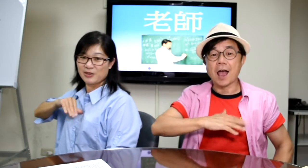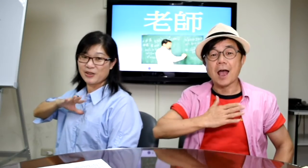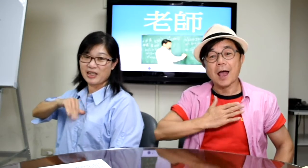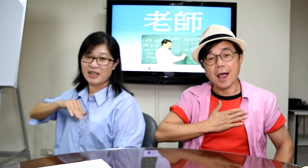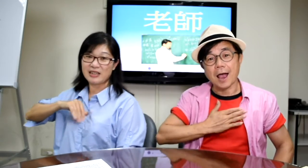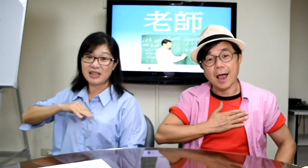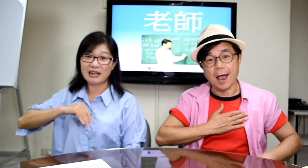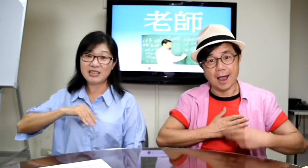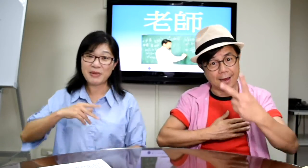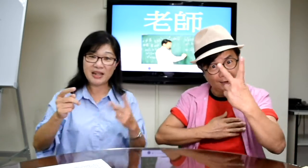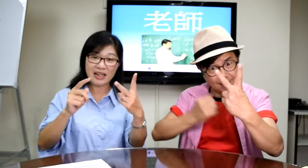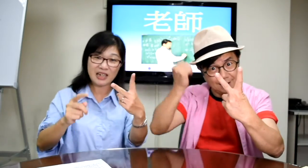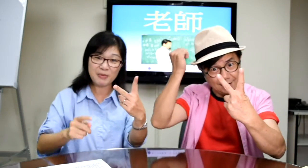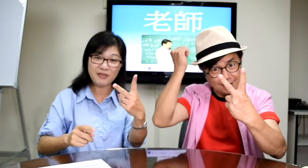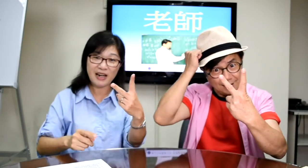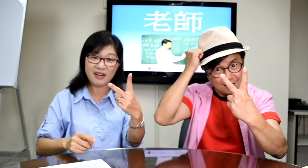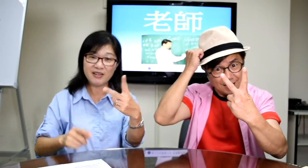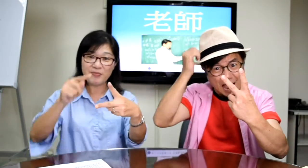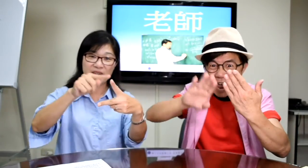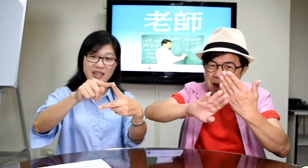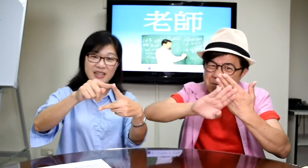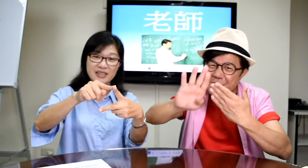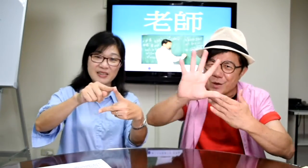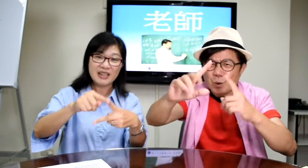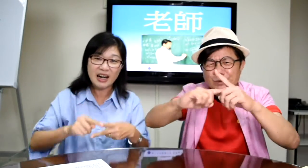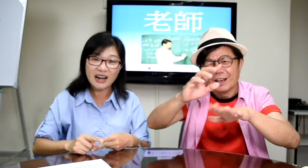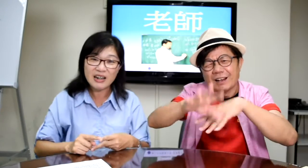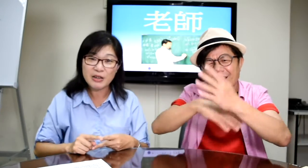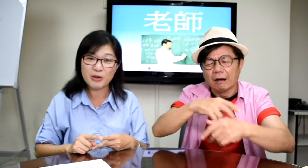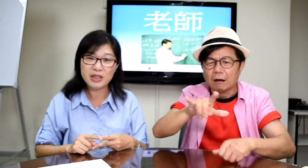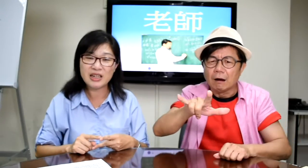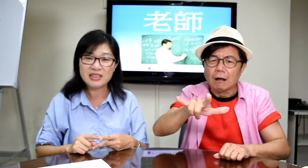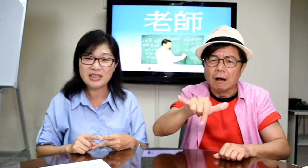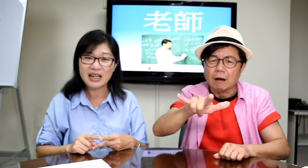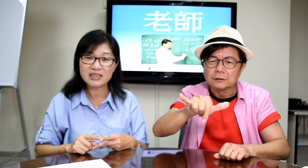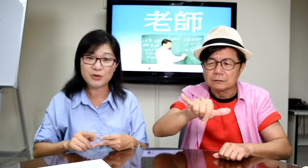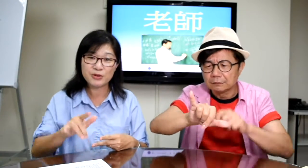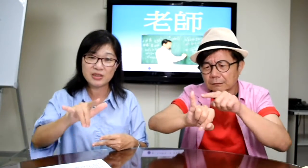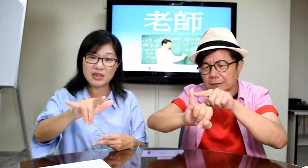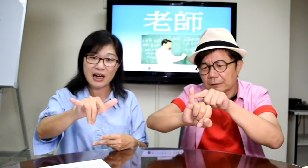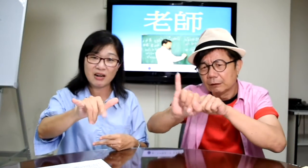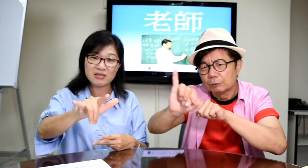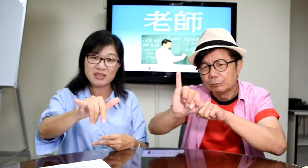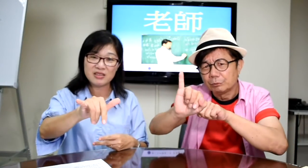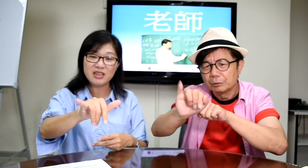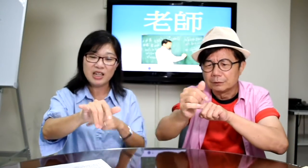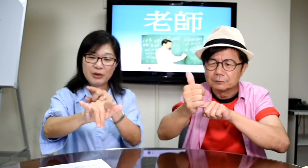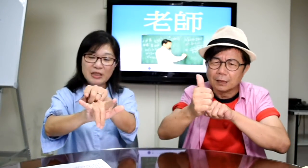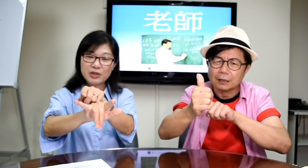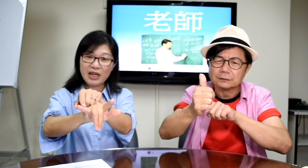对，了解吗？两个笔法哦，第一个啊，有的人其他的手语是老师，因为他觉得要有